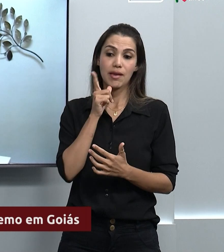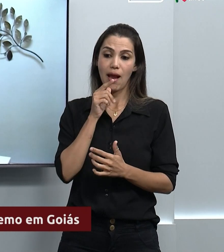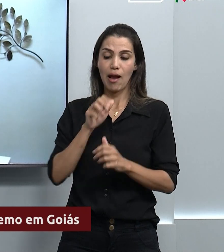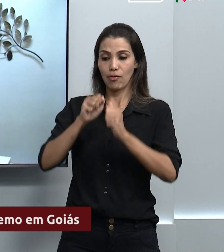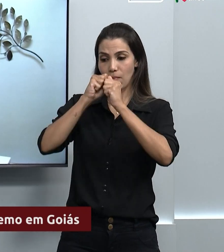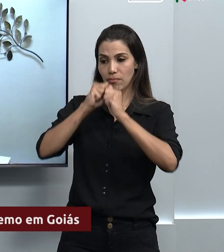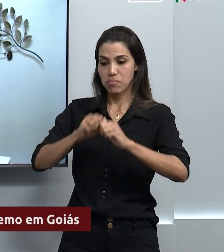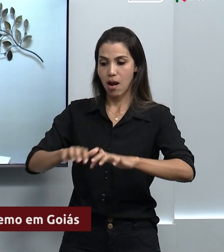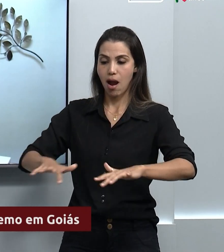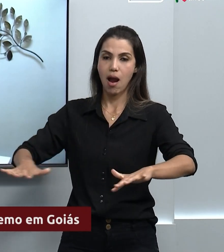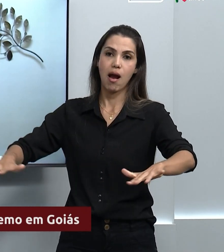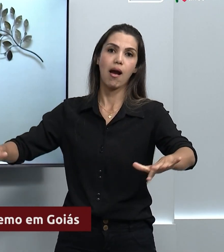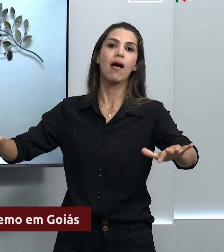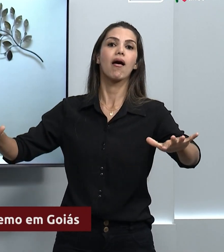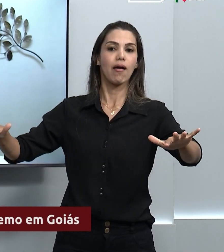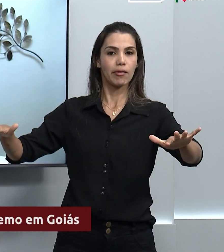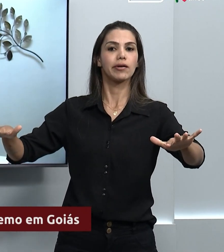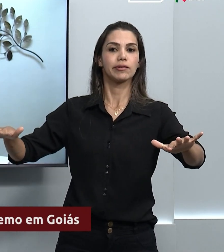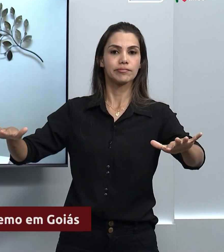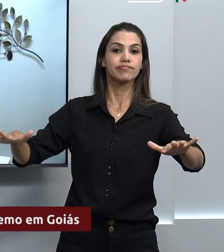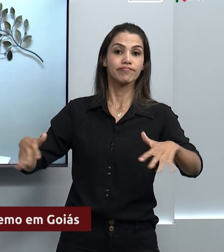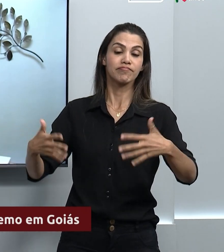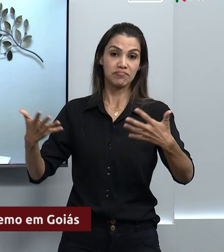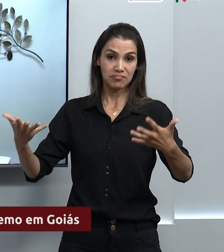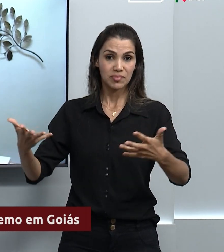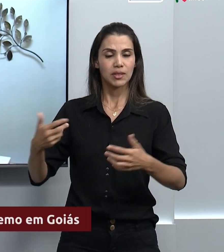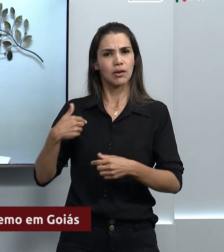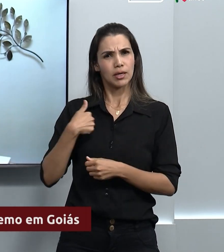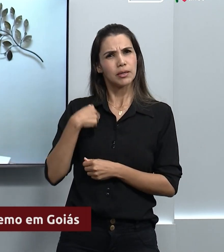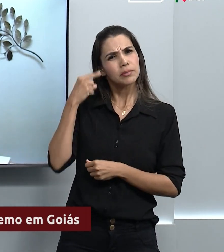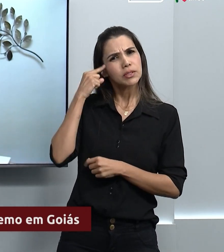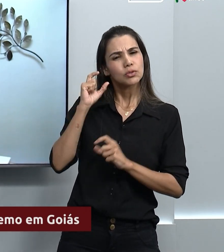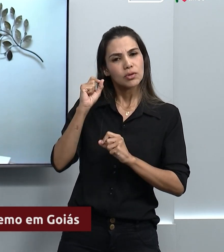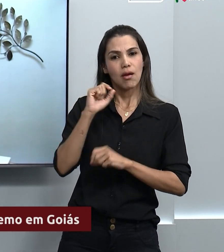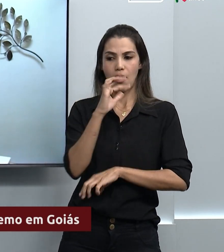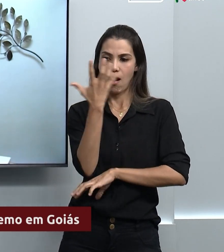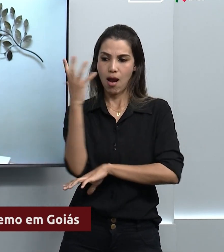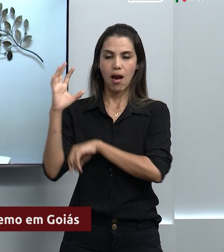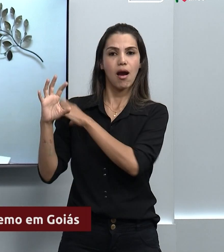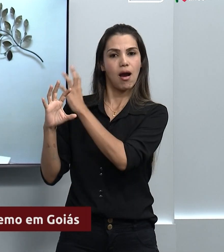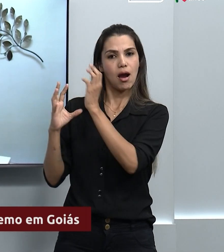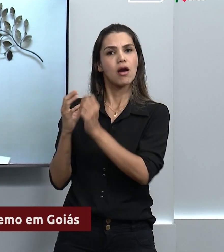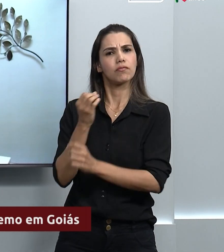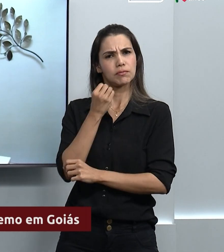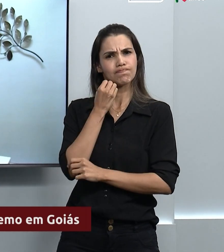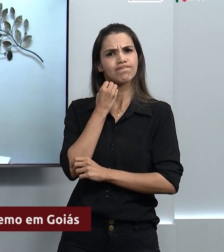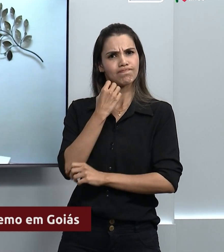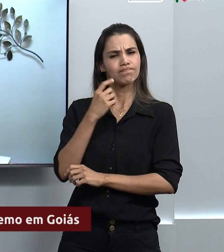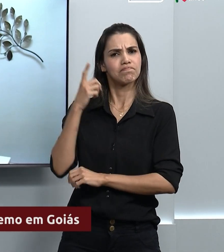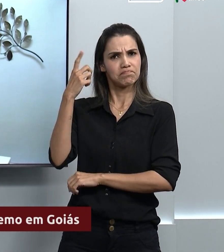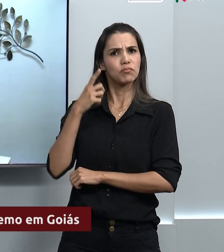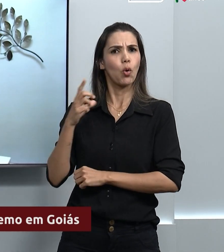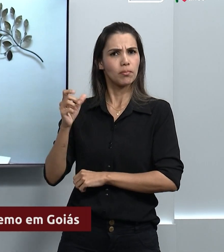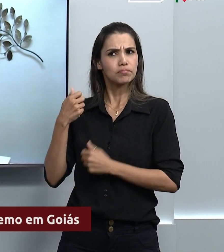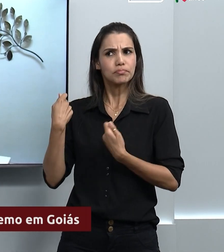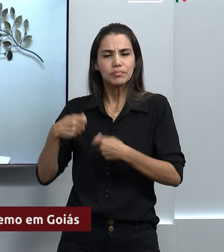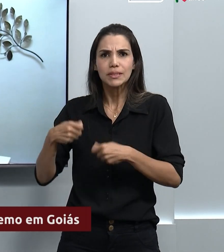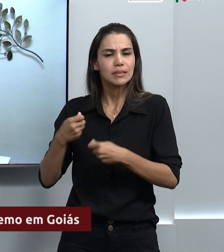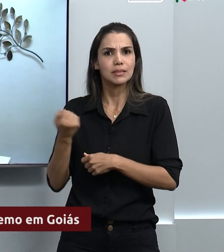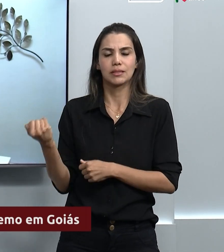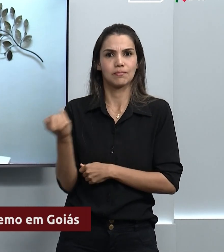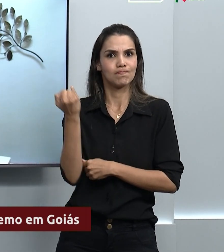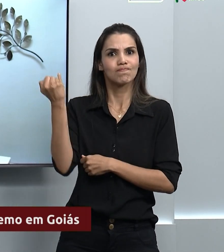algum lugar. Então, eu penso que a árvore faz um papel fundamental e faz mesmo, mas ela